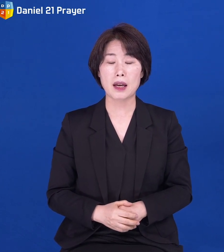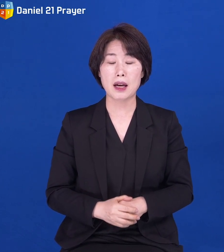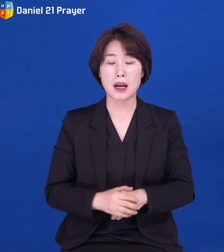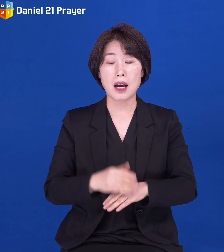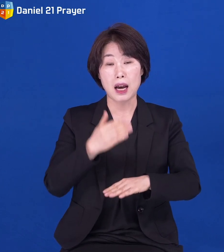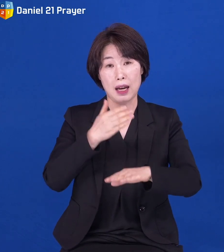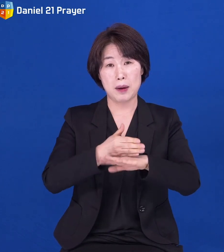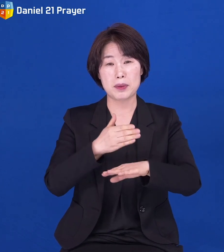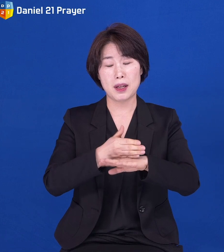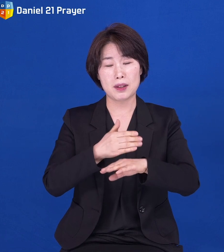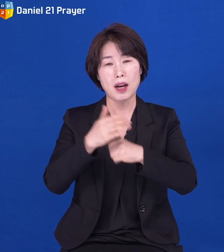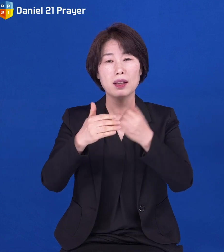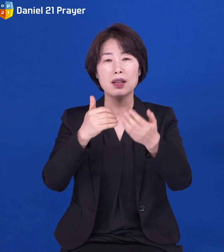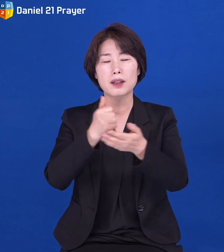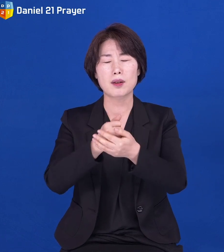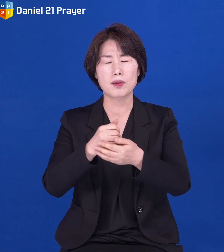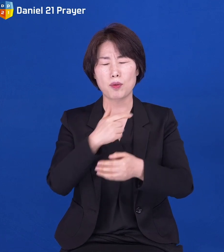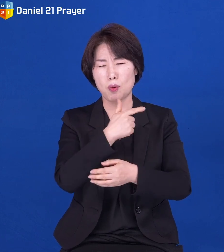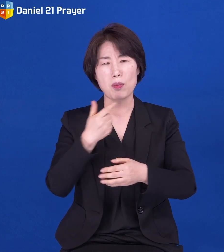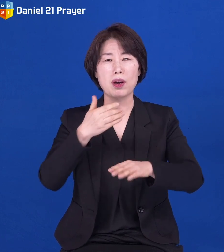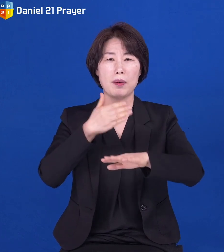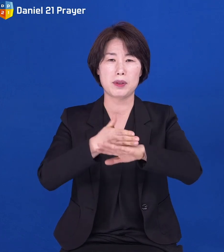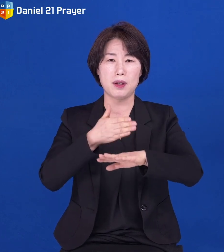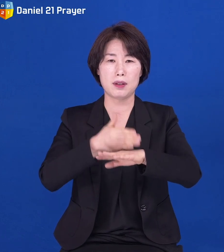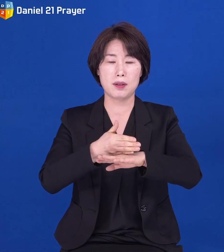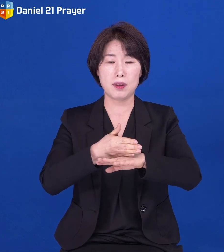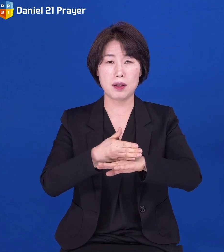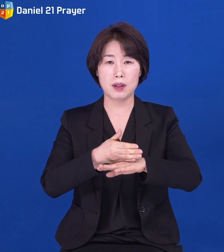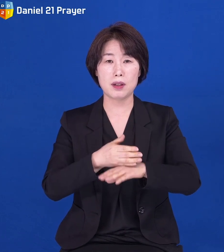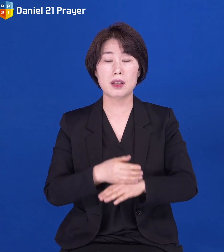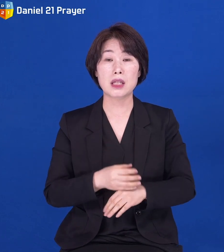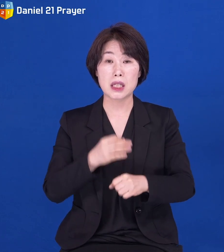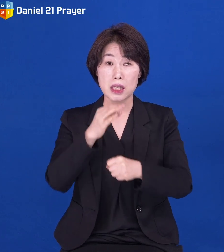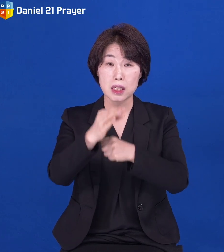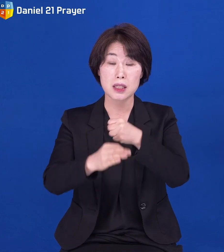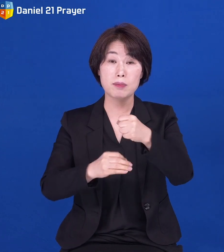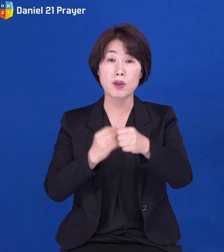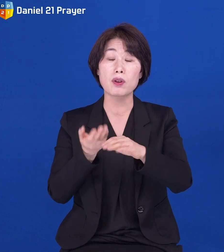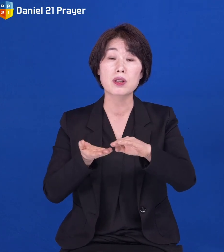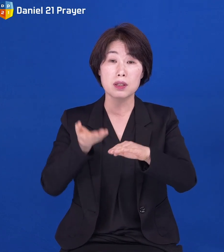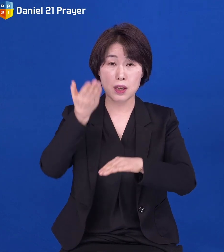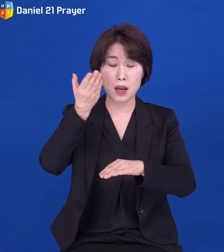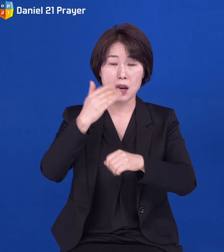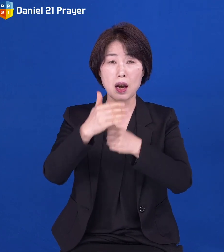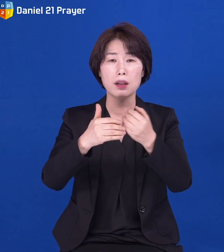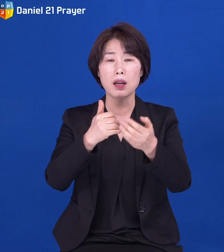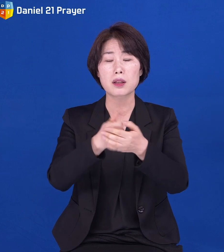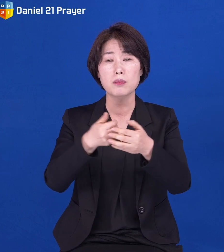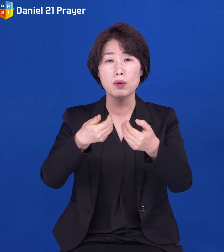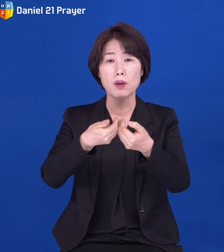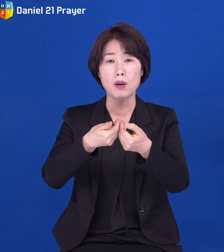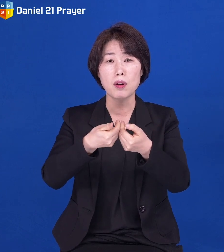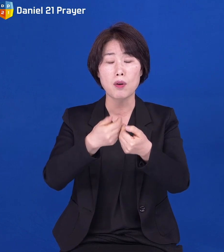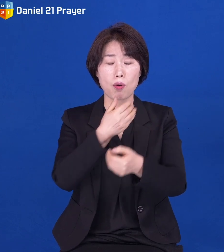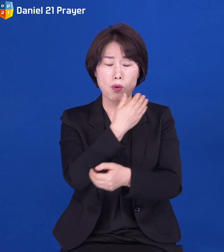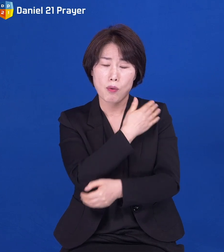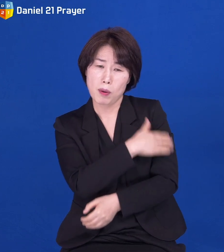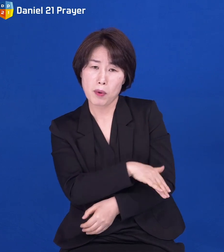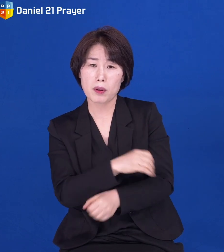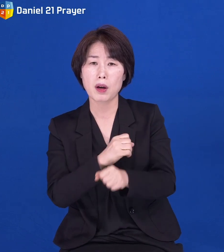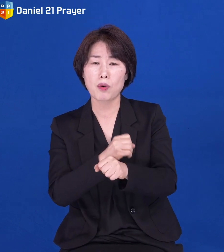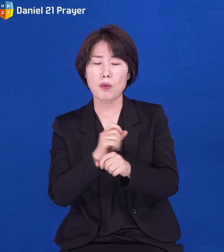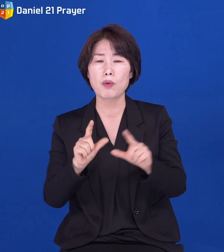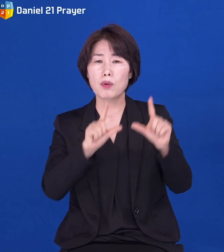감사해서 하나님께서는 정말 저희가 그렇게 10년 넘게 하나님을 외면했는데도 하나님께서는 저희를